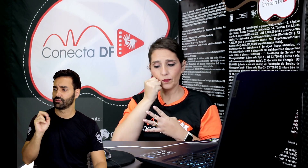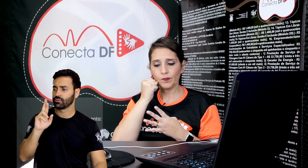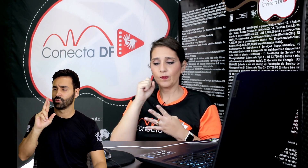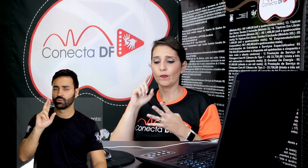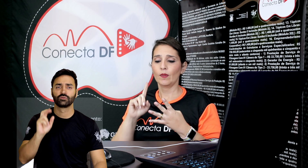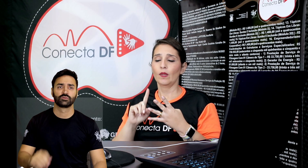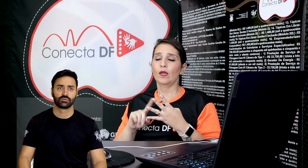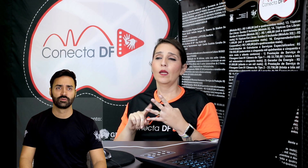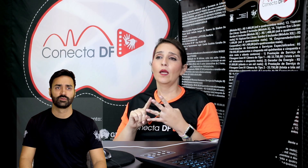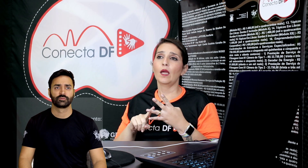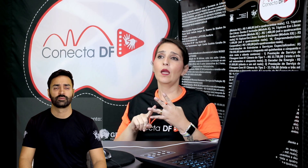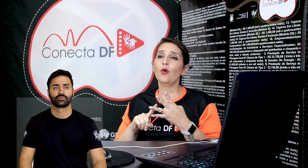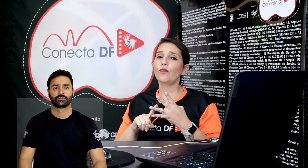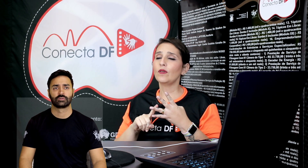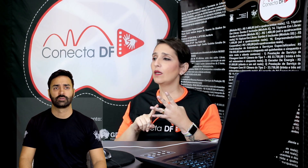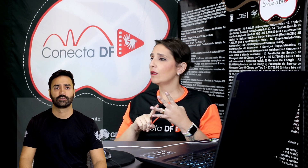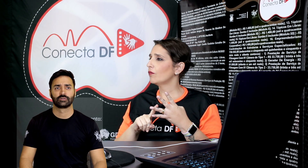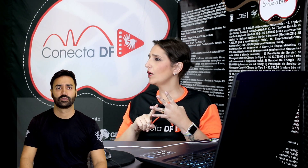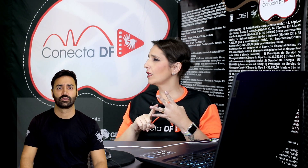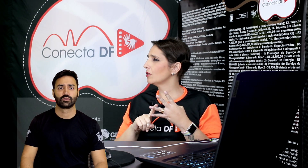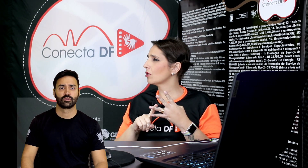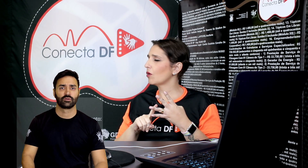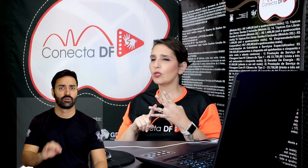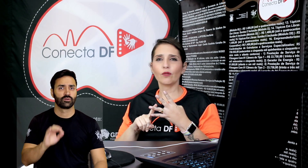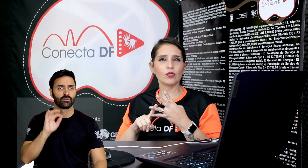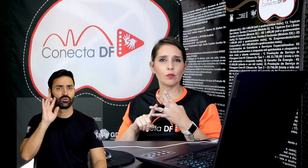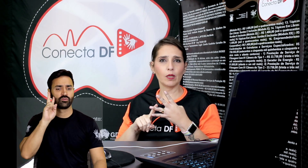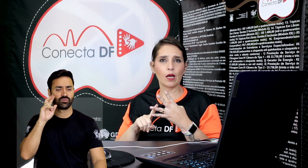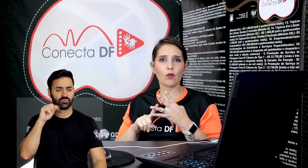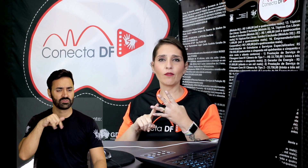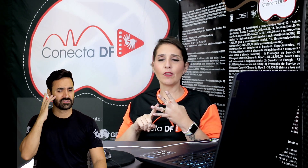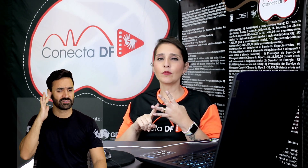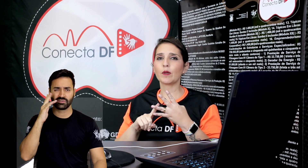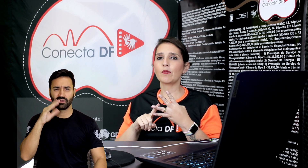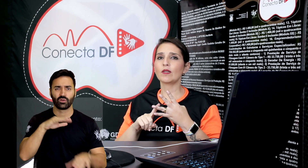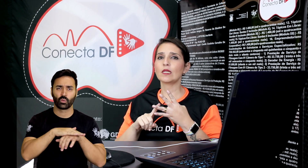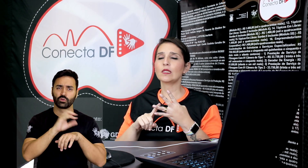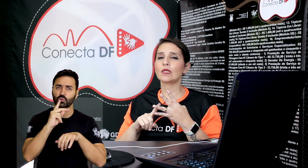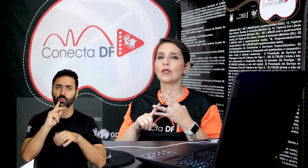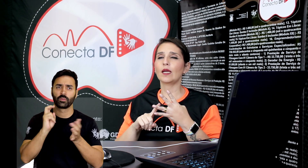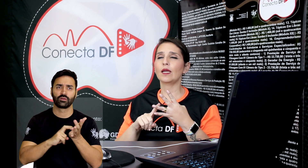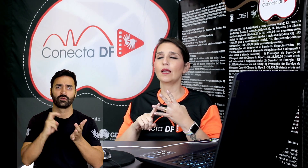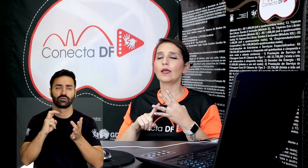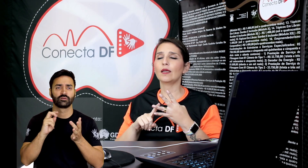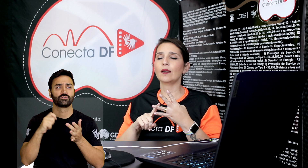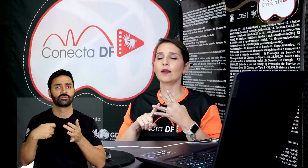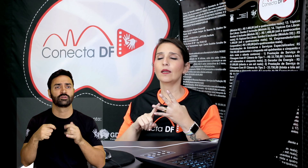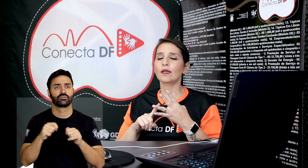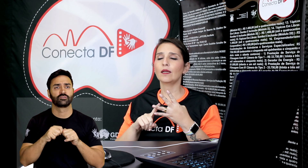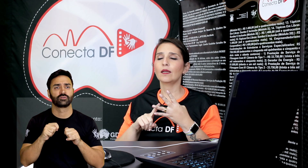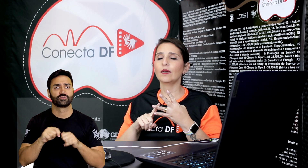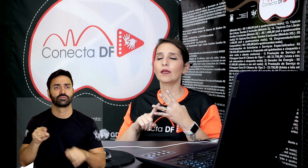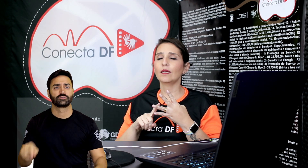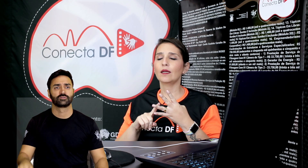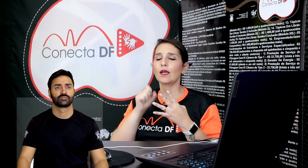suco. Eu vi, foi aqui de noite ou foi de manhã? Alguém fez pra mim, fez assim,